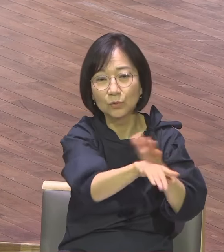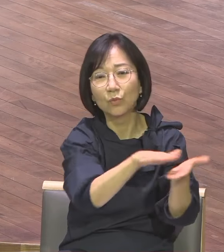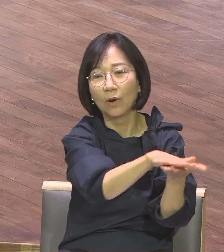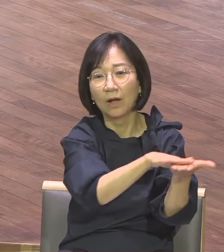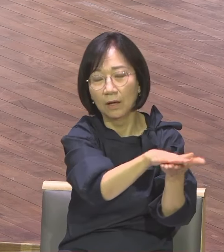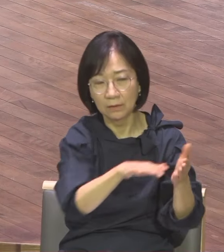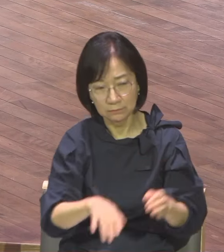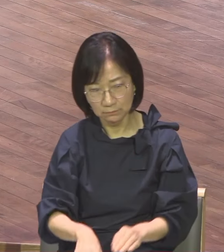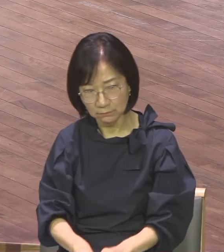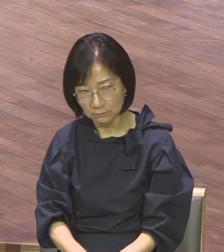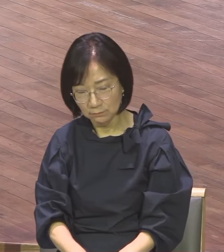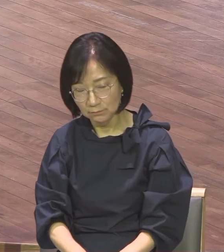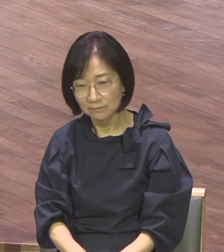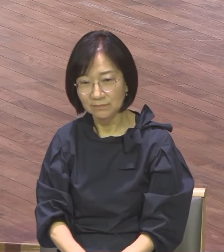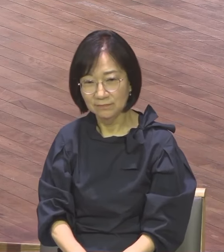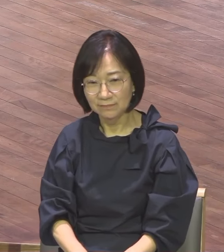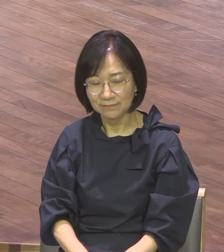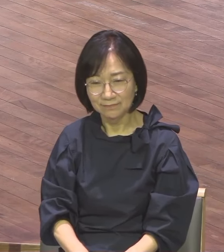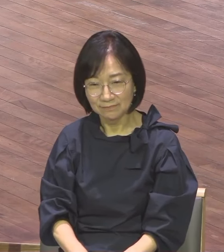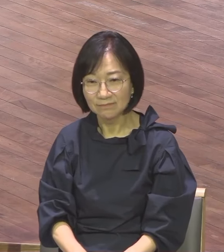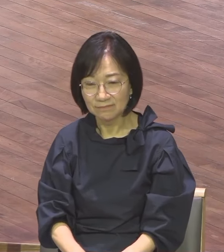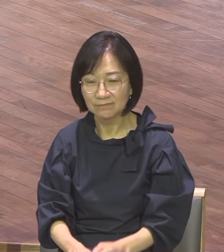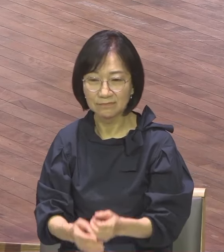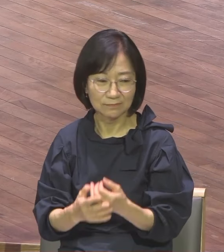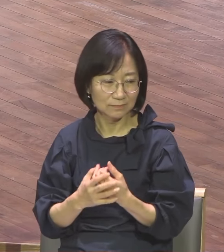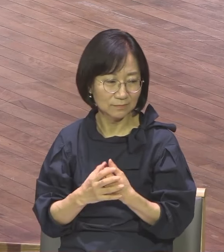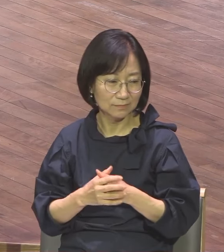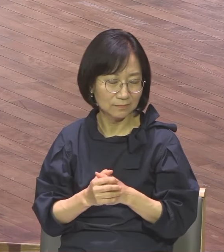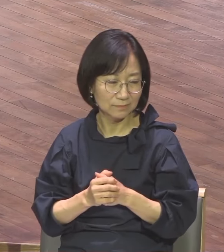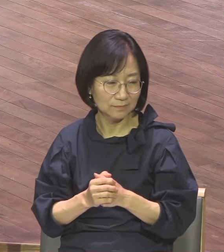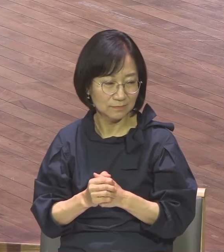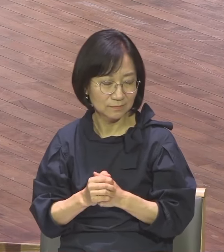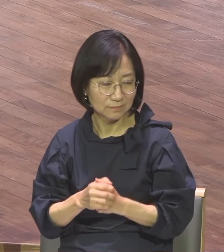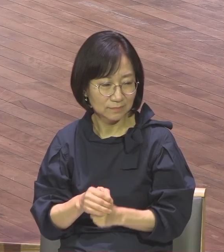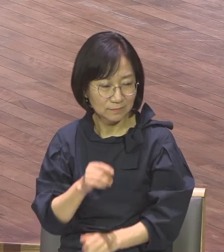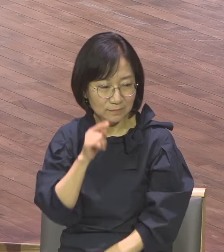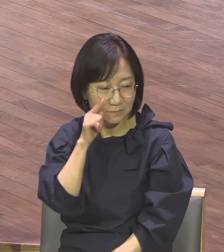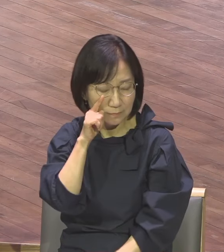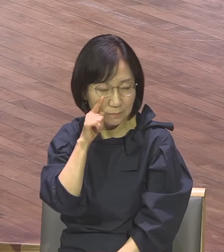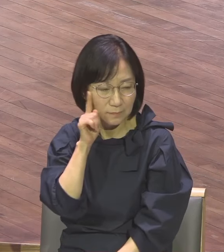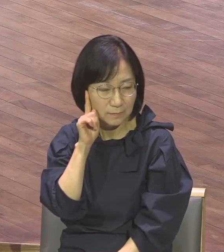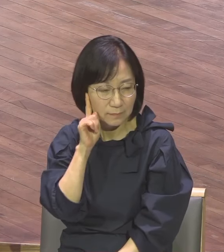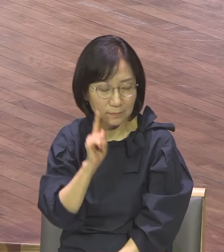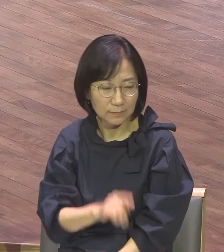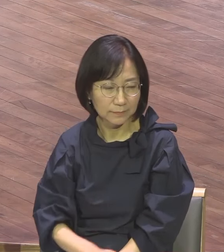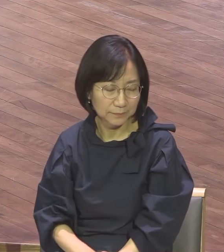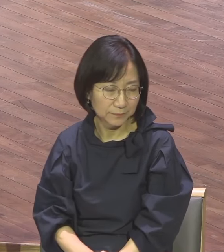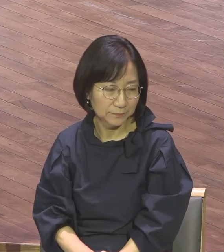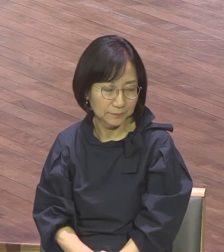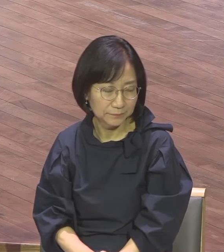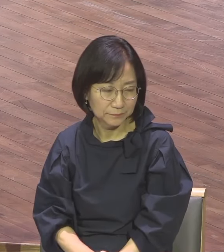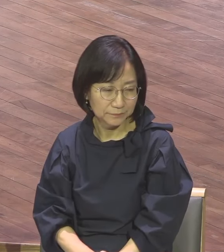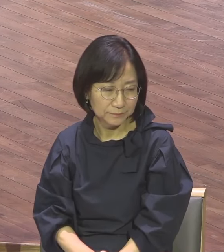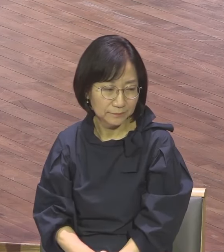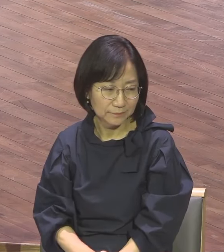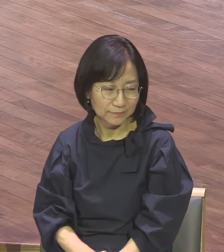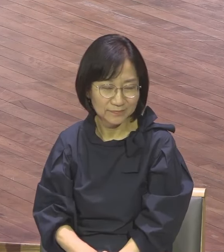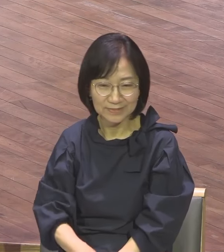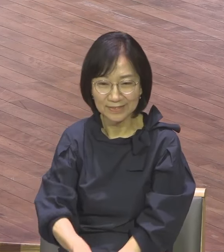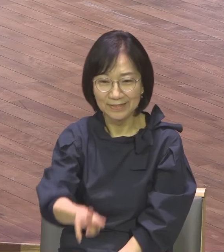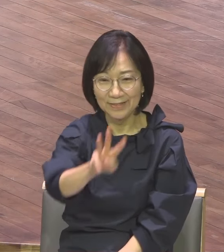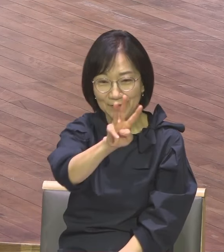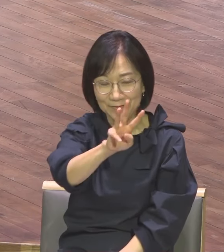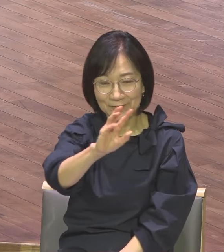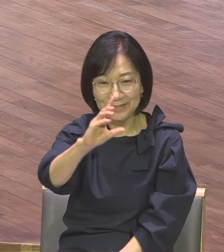천주교가 또 하나. 그래서 우리 합동측하고 이 고신 우리 개혁측 안 들어가는 겁니다. 그런 데는 어떻게